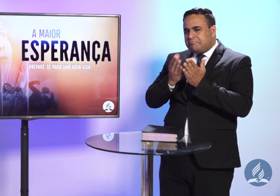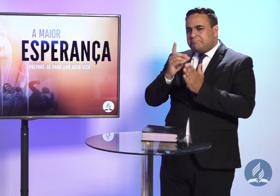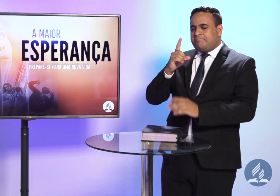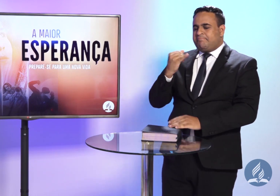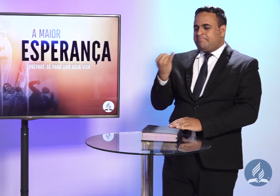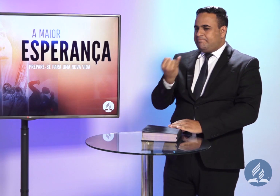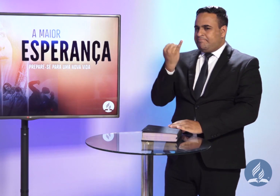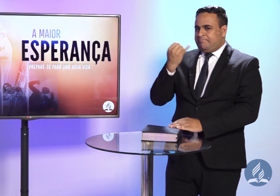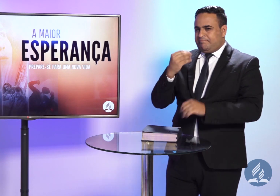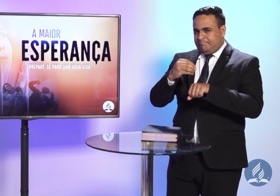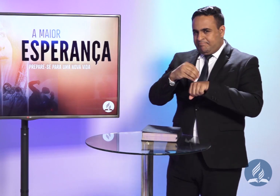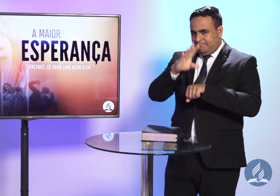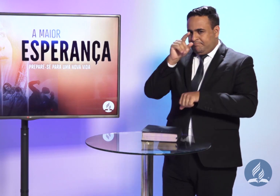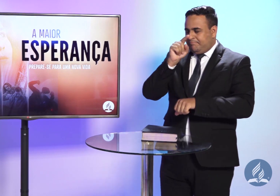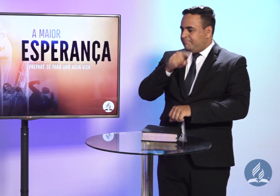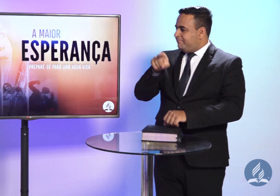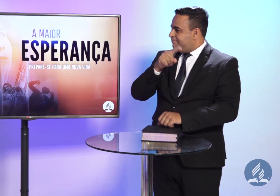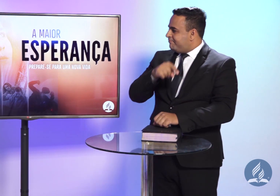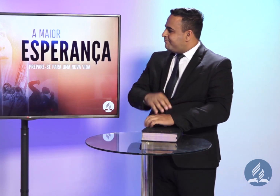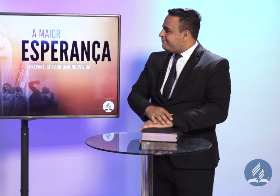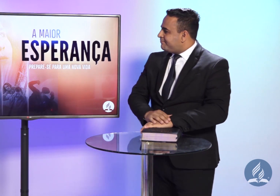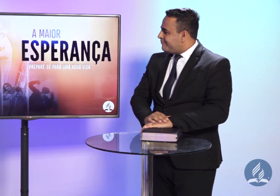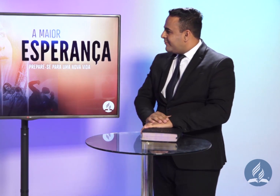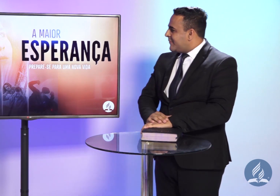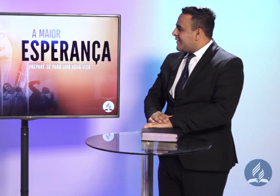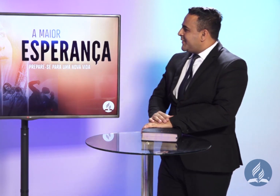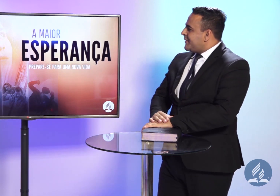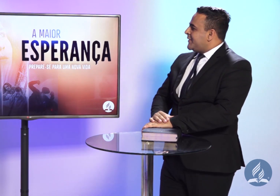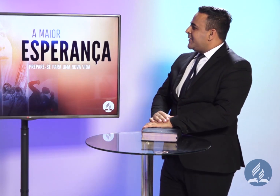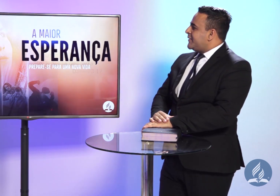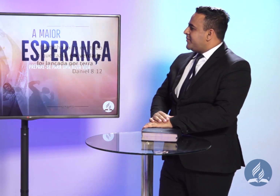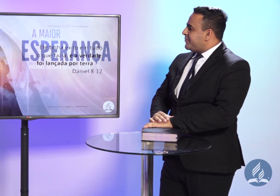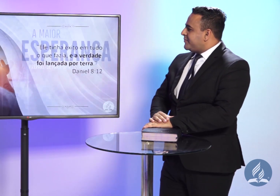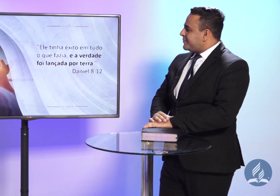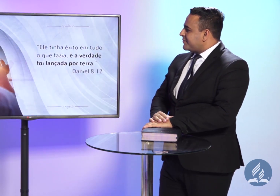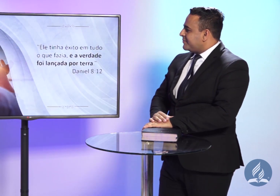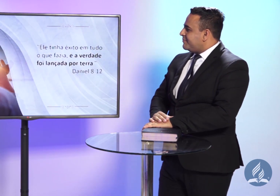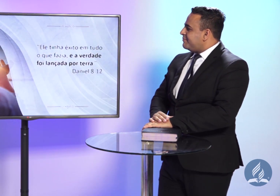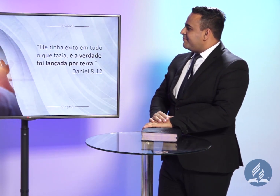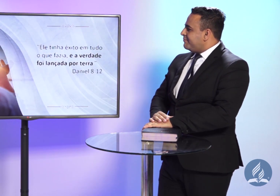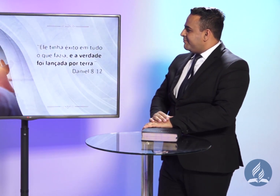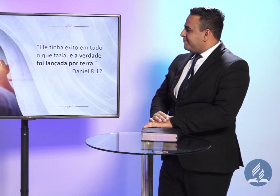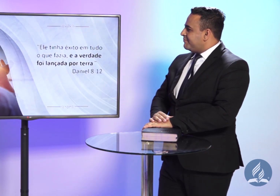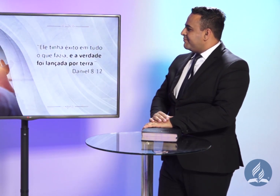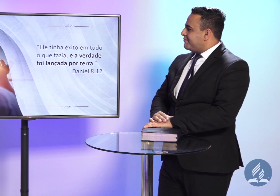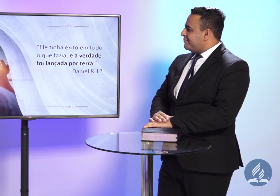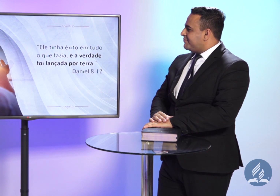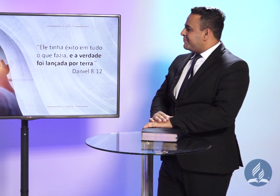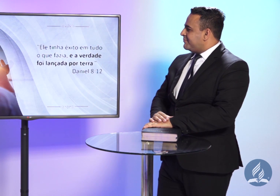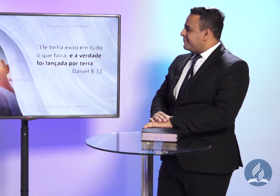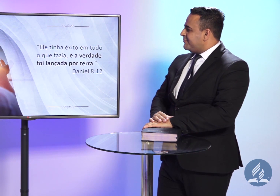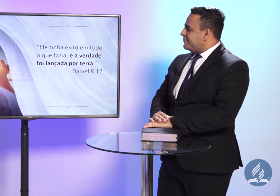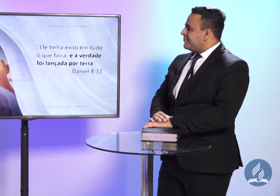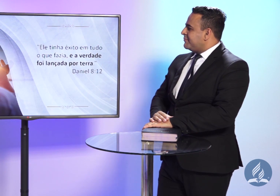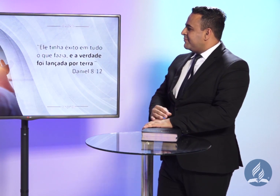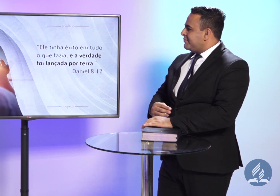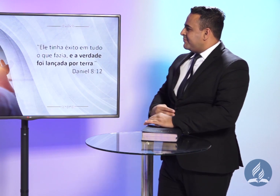comportamento e assim você pode mostrar para as pessoas o seu testemunho. Eu quero compartilhar com vocês um texto.